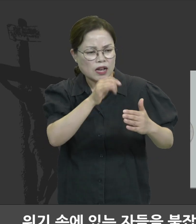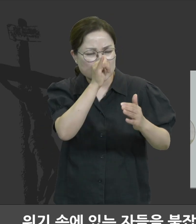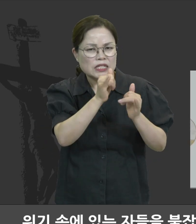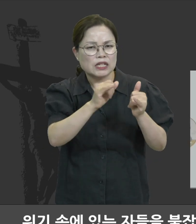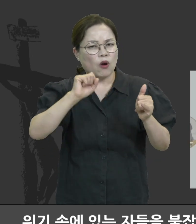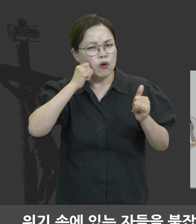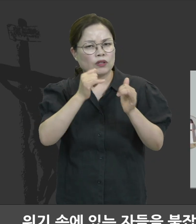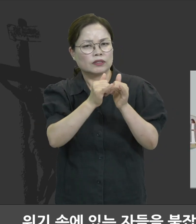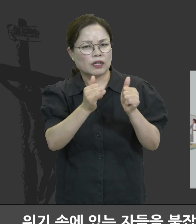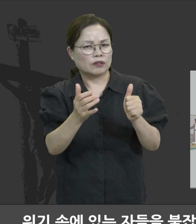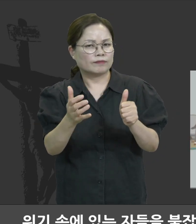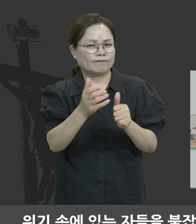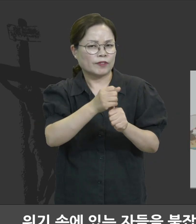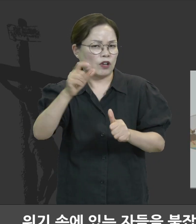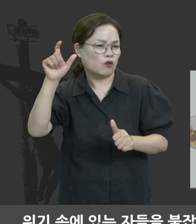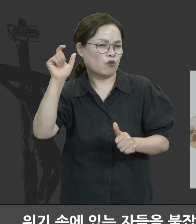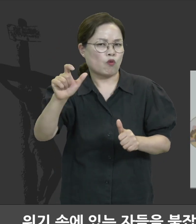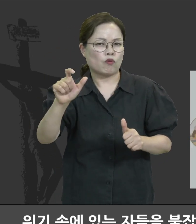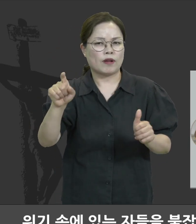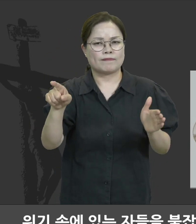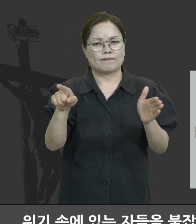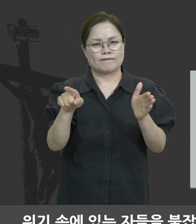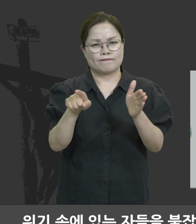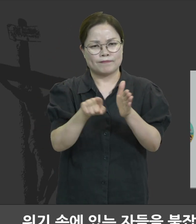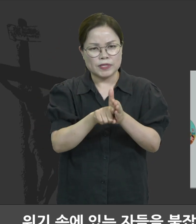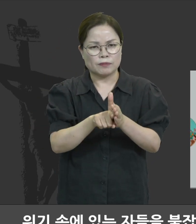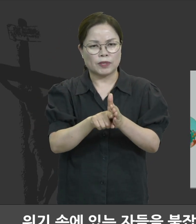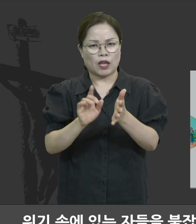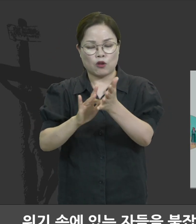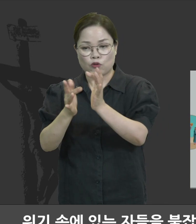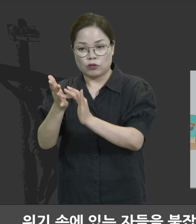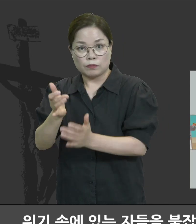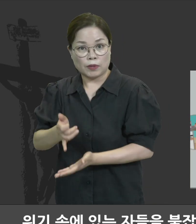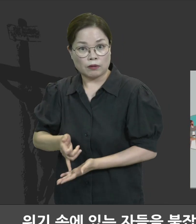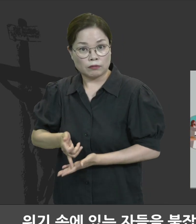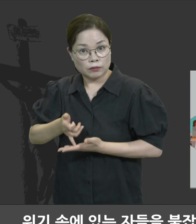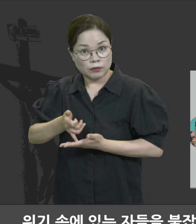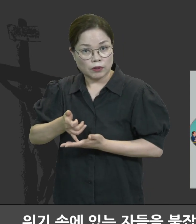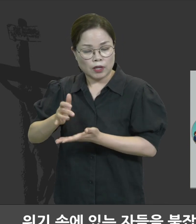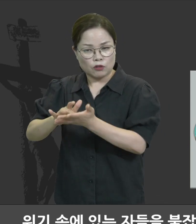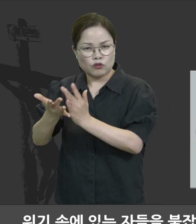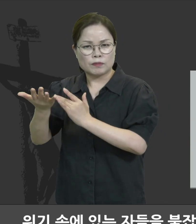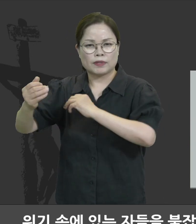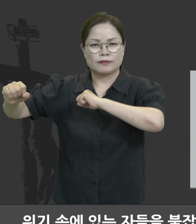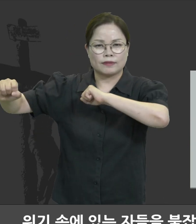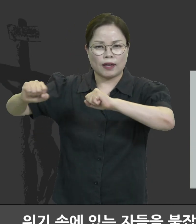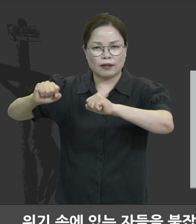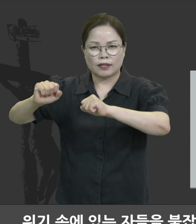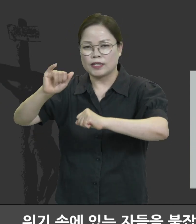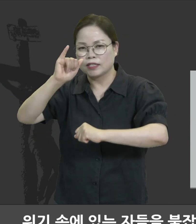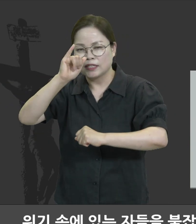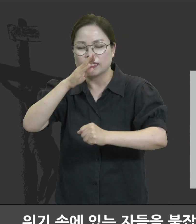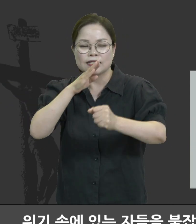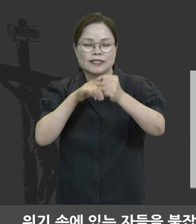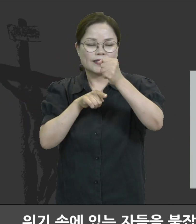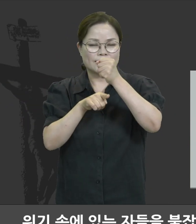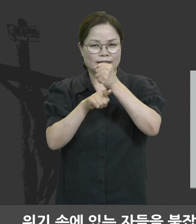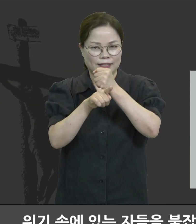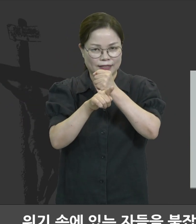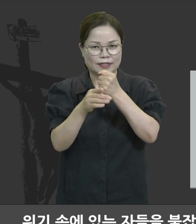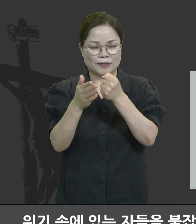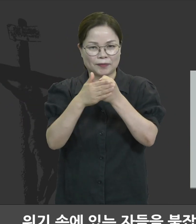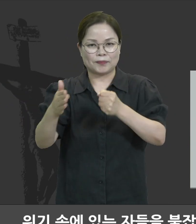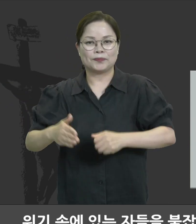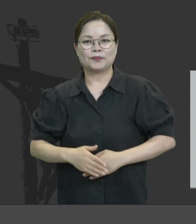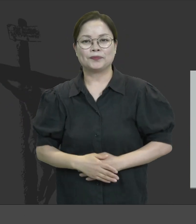자들을 붙잡아주는 견고한 반석은 예수님의 인격과 그분의 사역에서 드러나는 진리이기